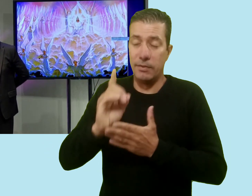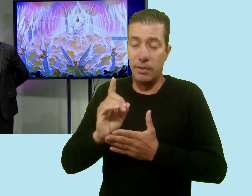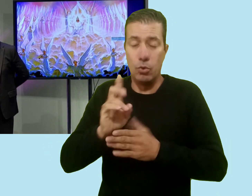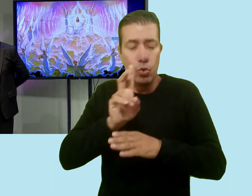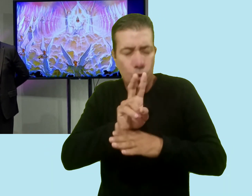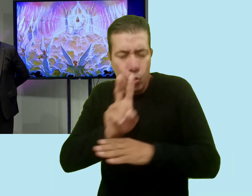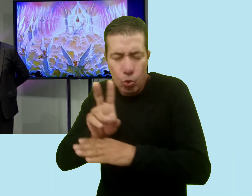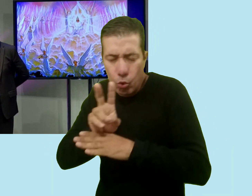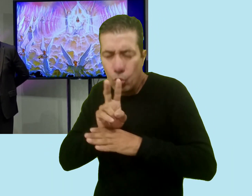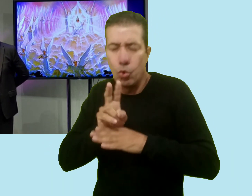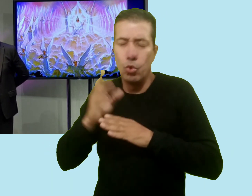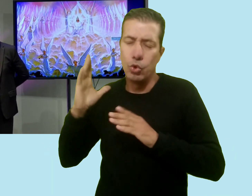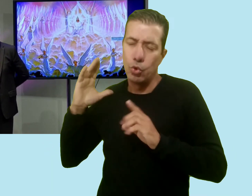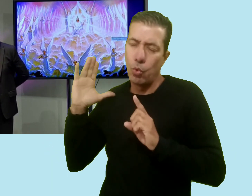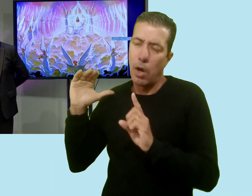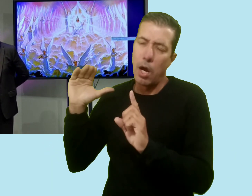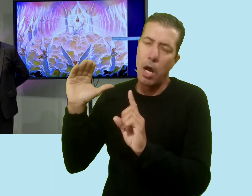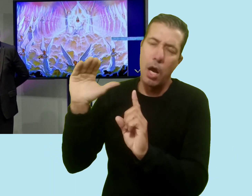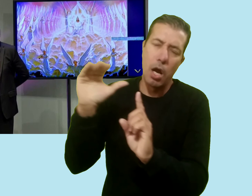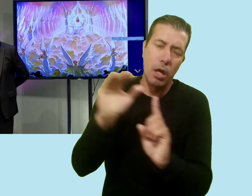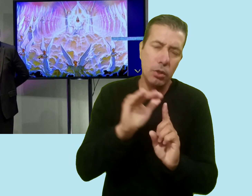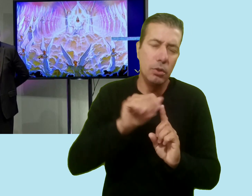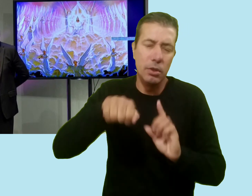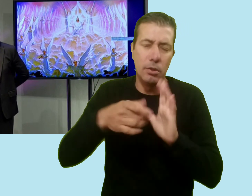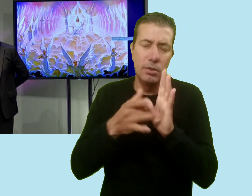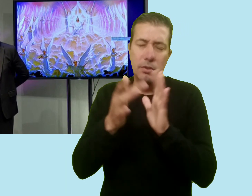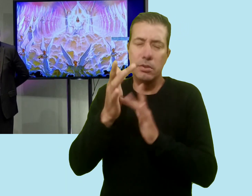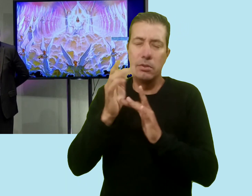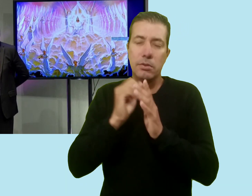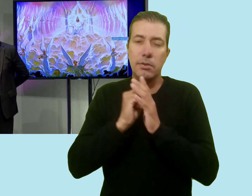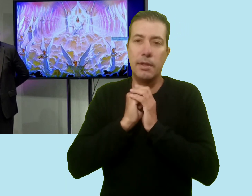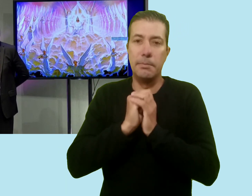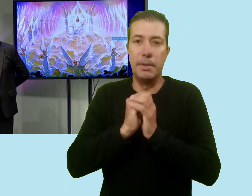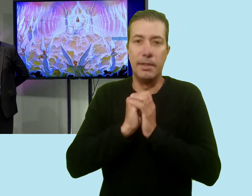saber mais, que o Senhor cuide delas com os Teus anjos.